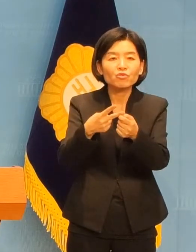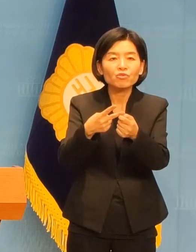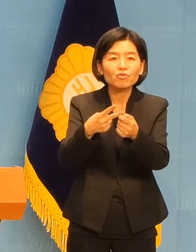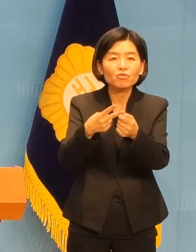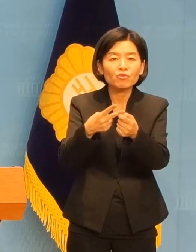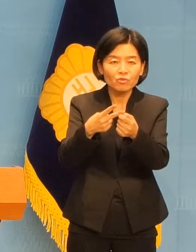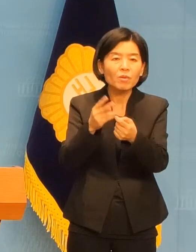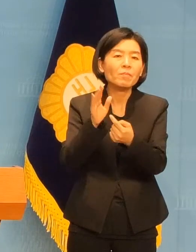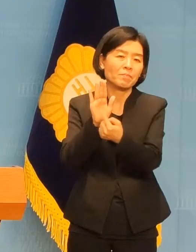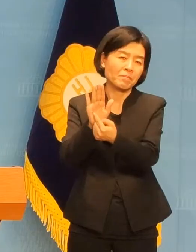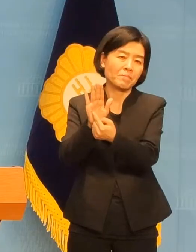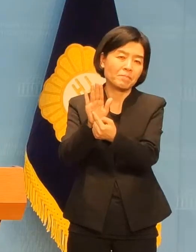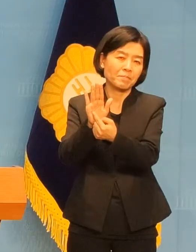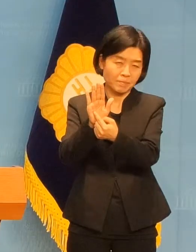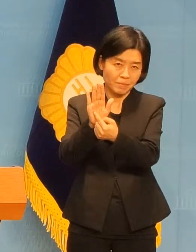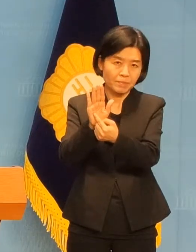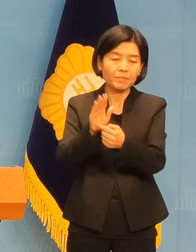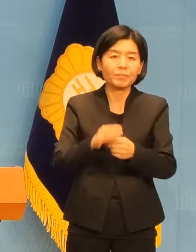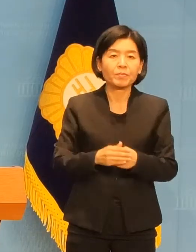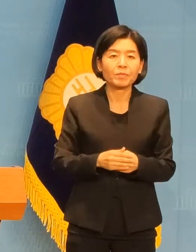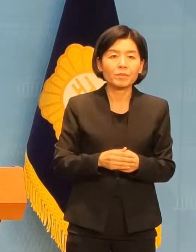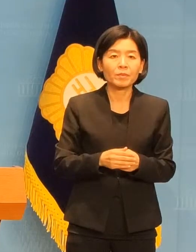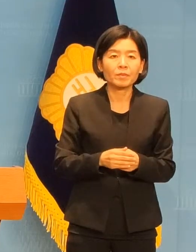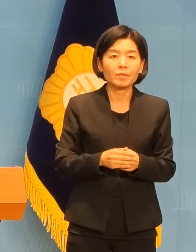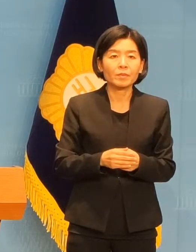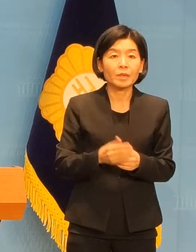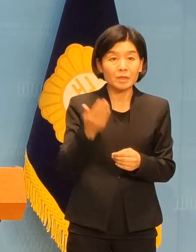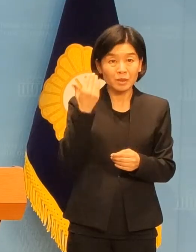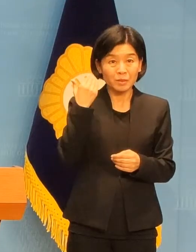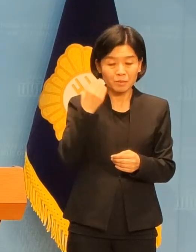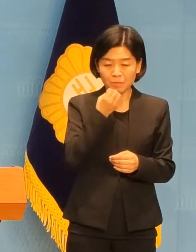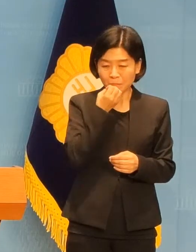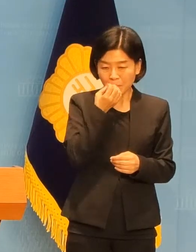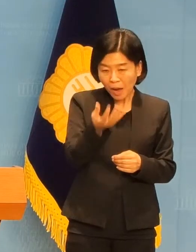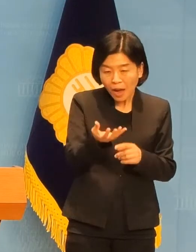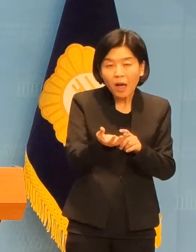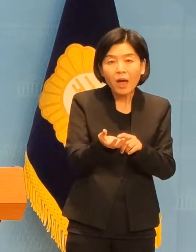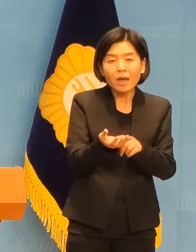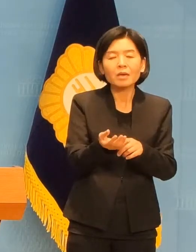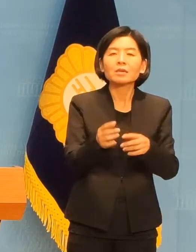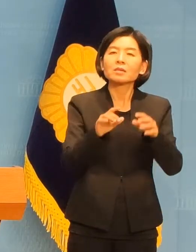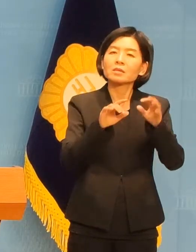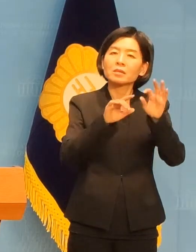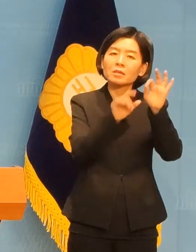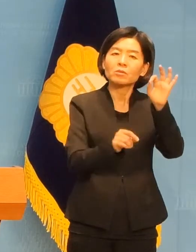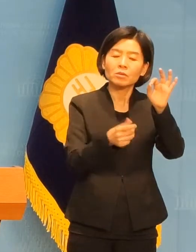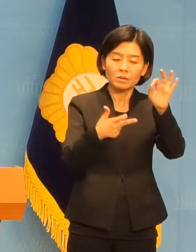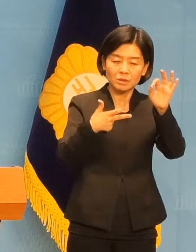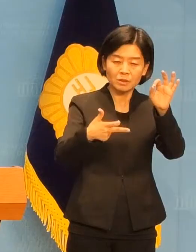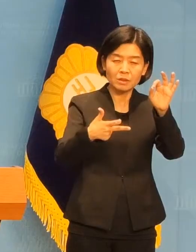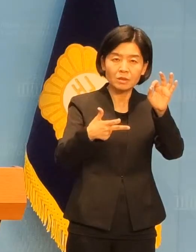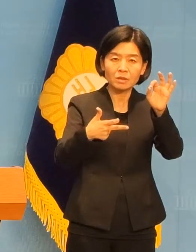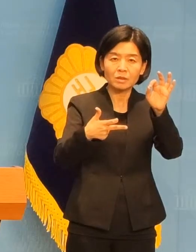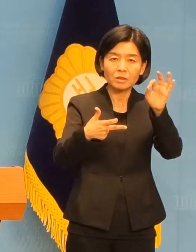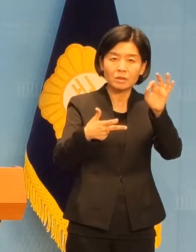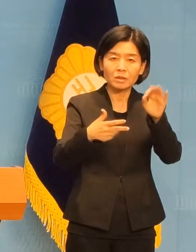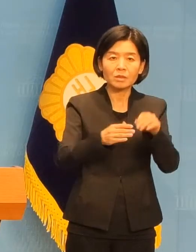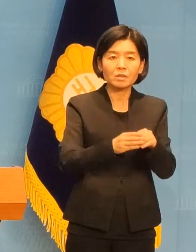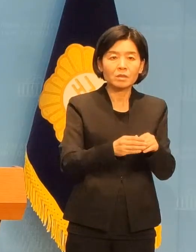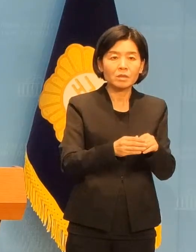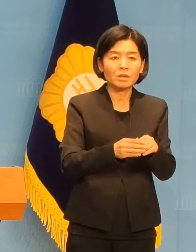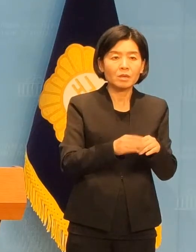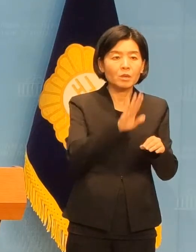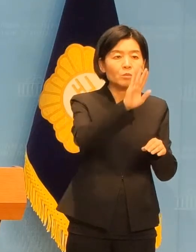밝혔습니다. 그리고 먼저 폭로했던 지난 10월 17일에 부표와